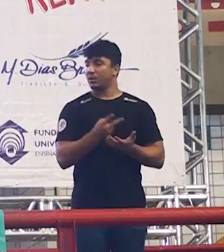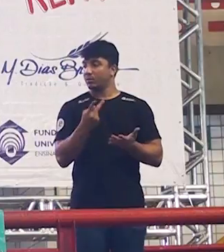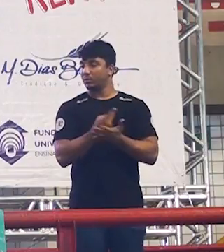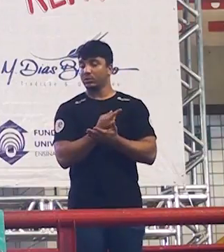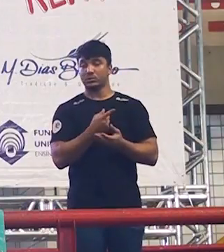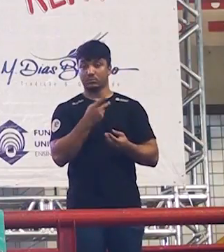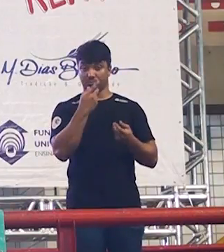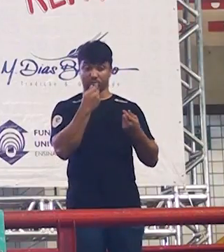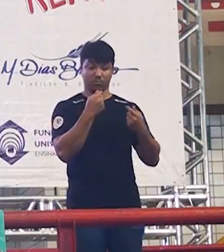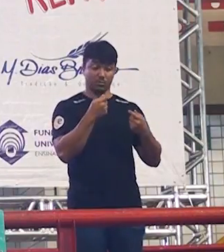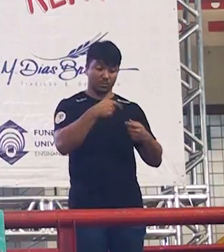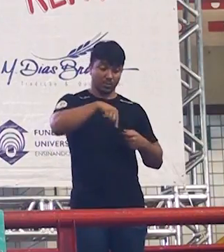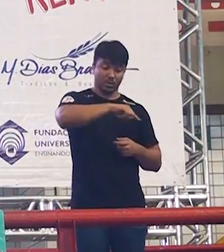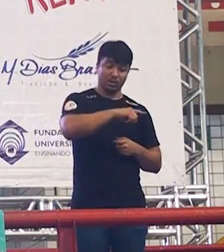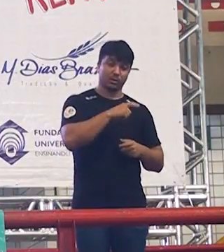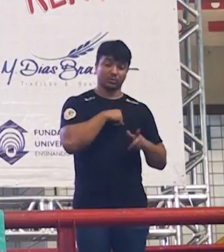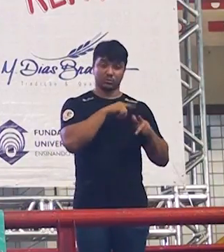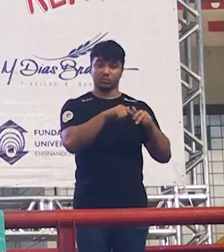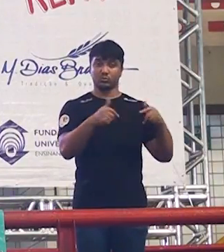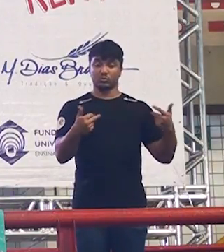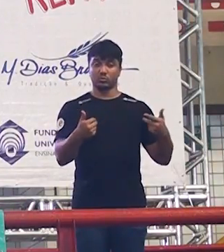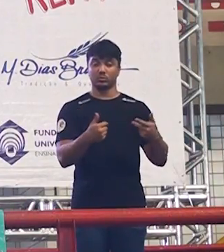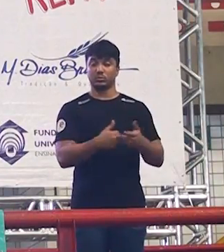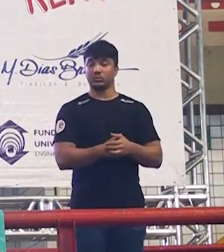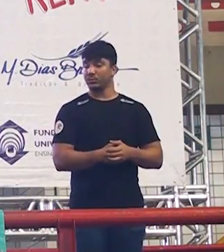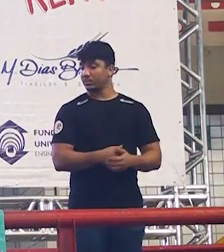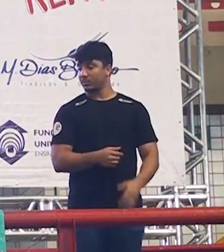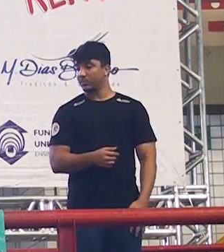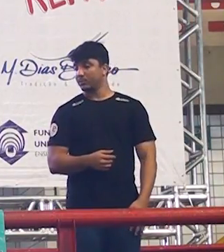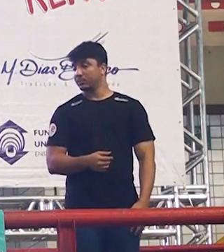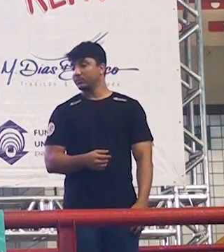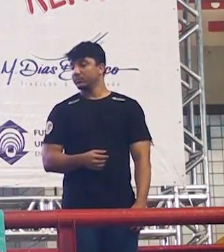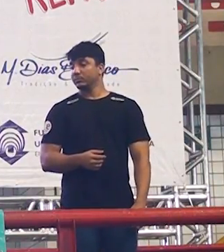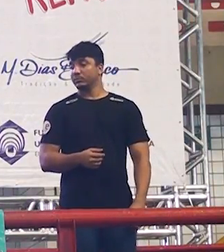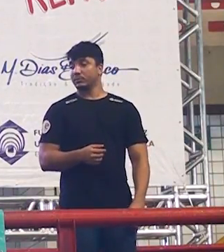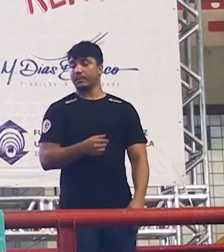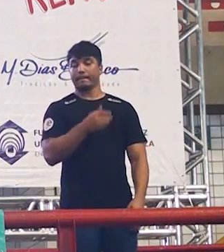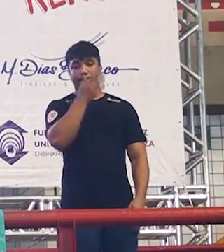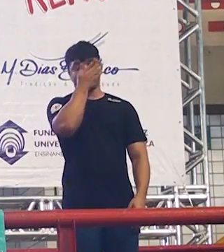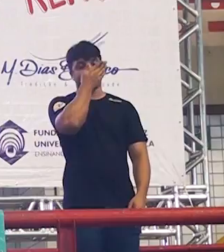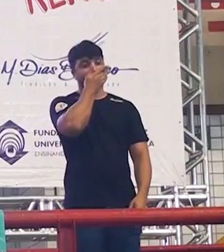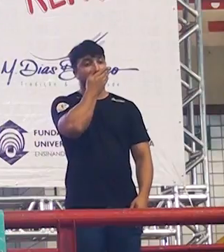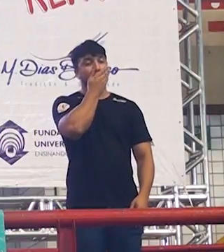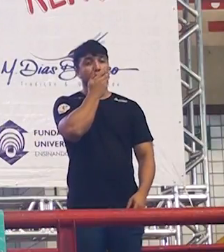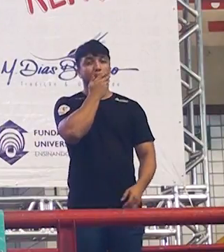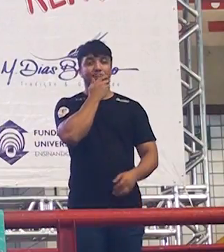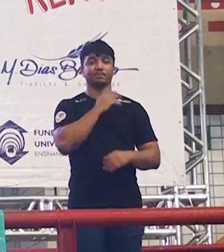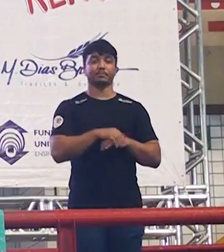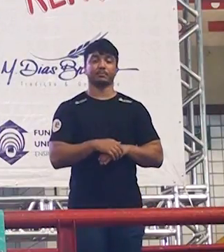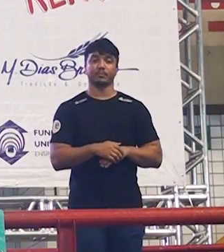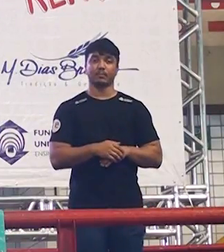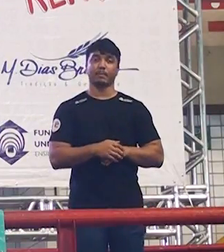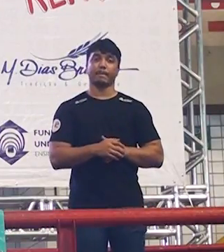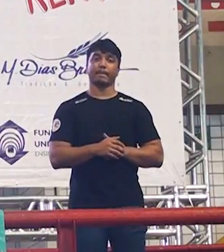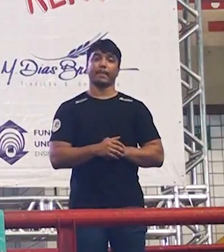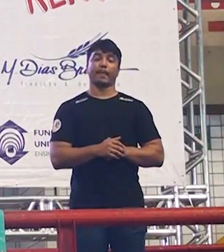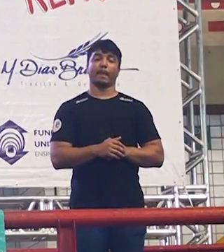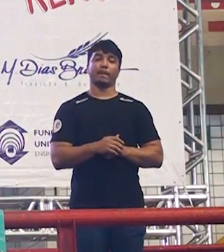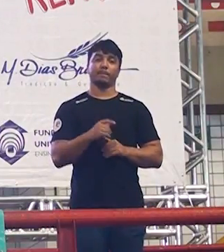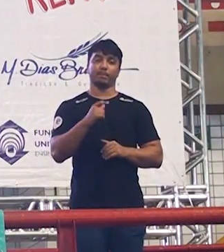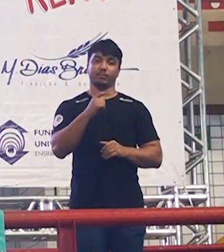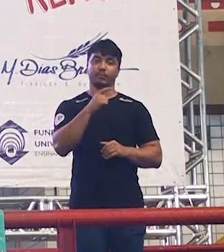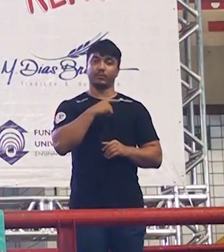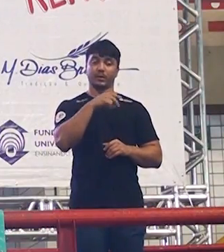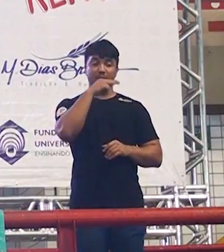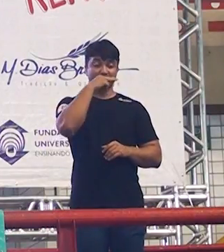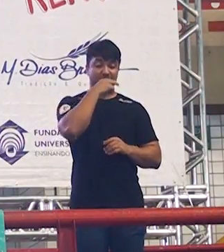que dar um destino para esse subproduto, né? Outra desvantagem: nos canaviais, a mão de obra